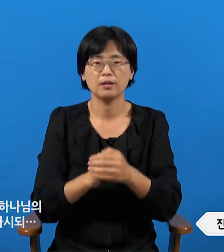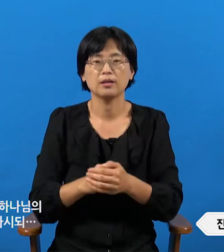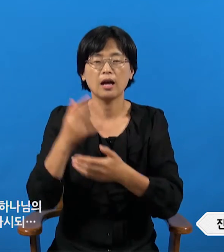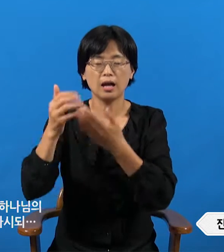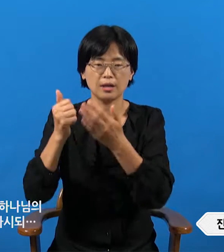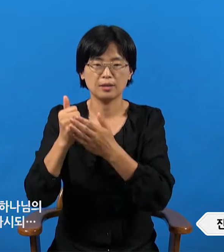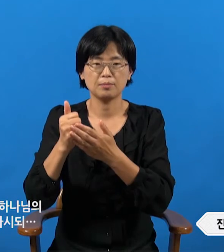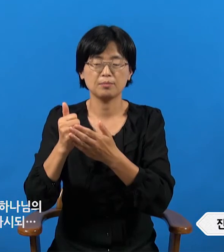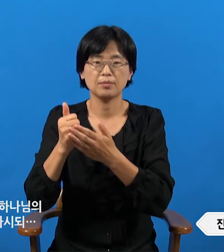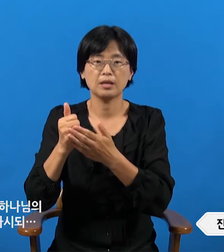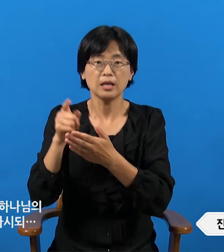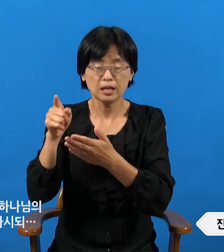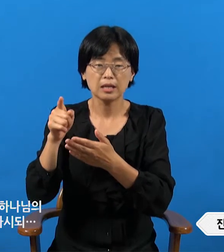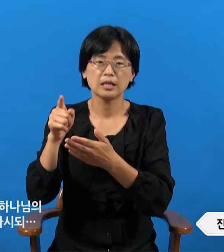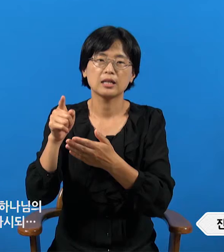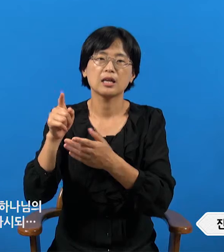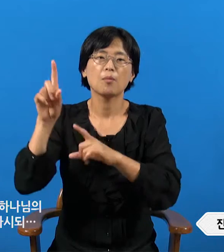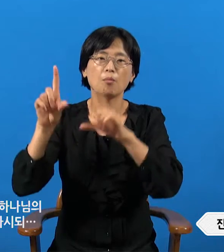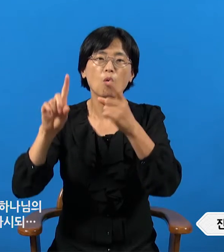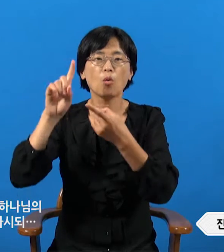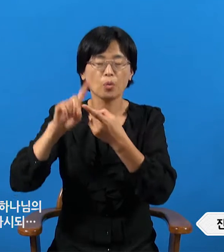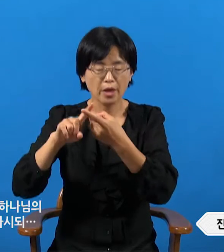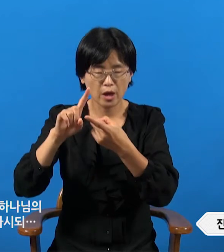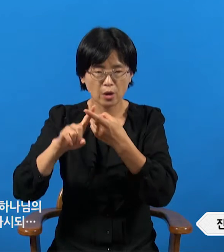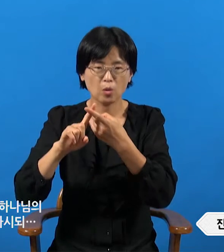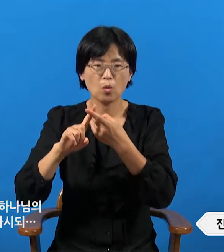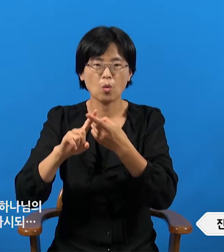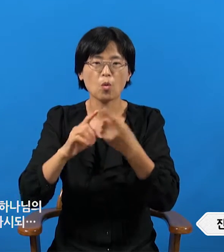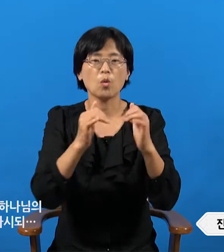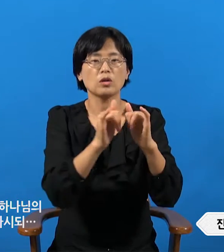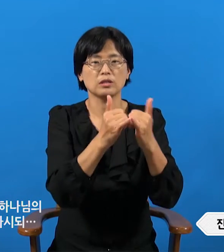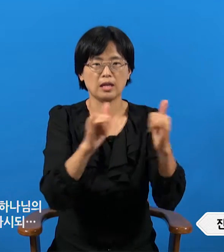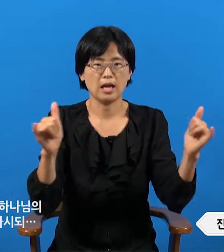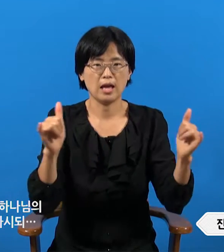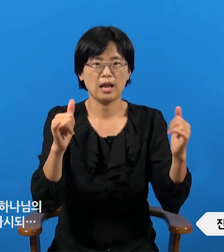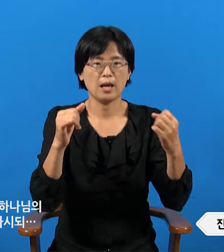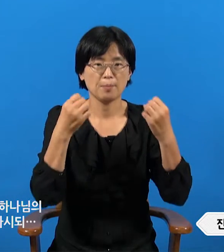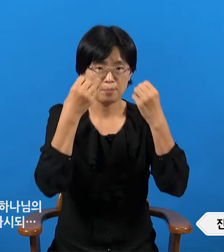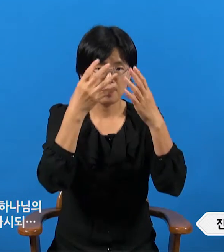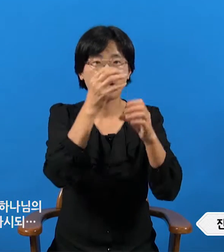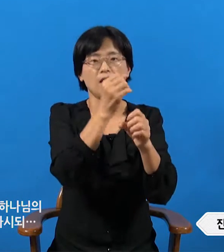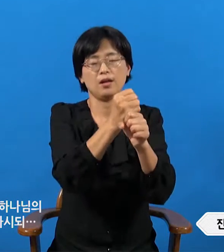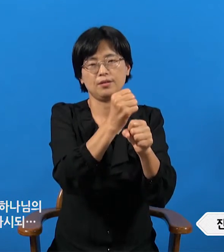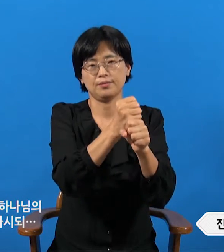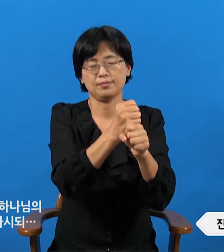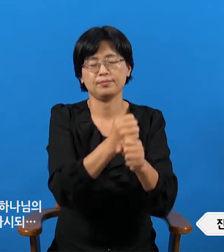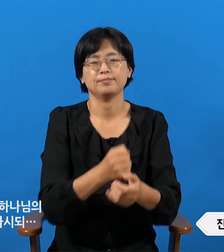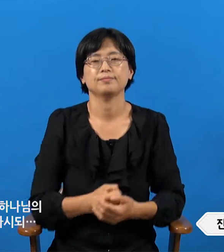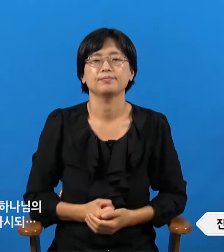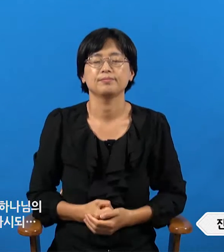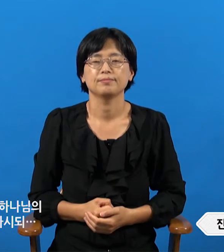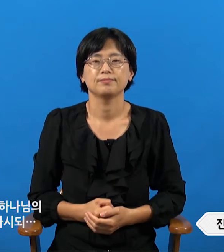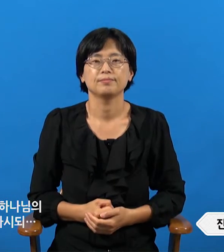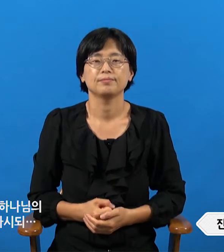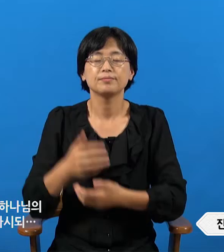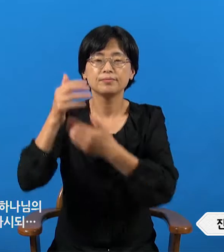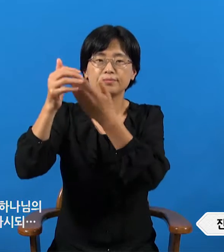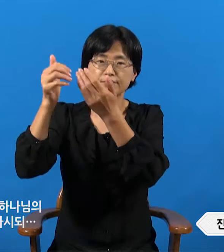27절은 말씀합니다. 하나님이 자기 형상 곧 하나님의 형상대로 사람을